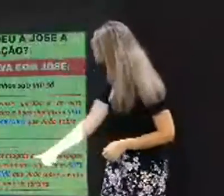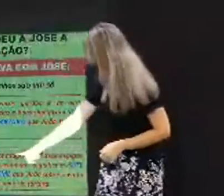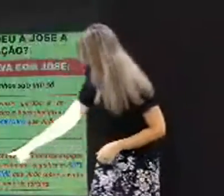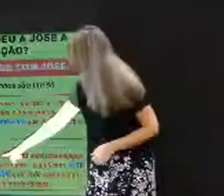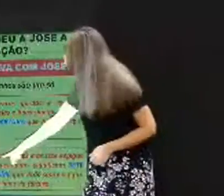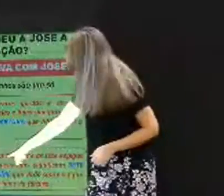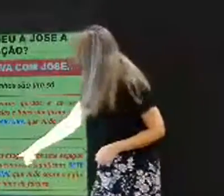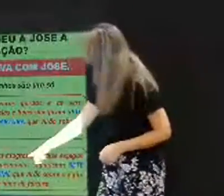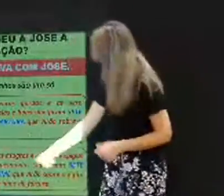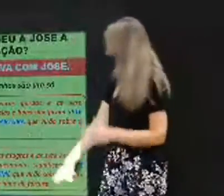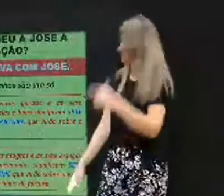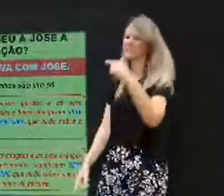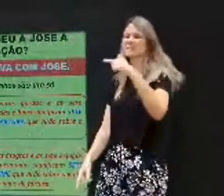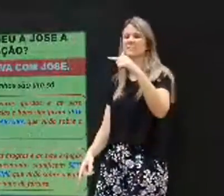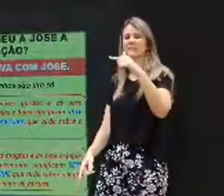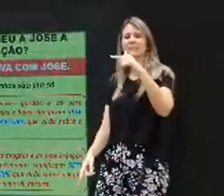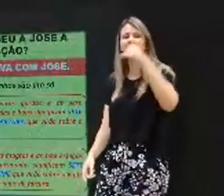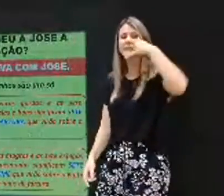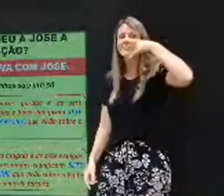E outro significado das vacas magras,